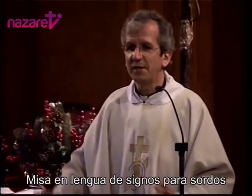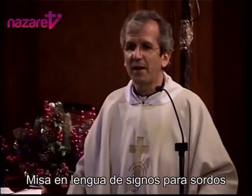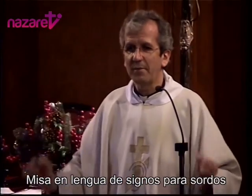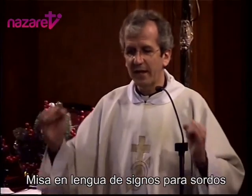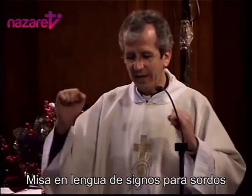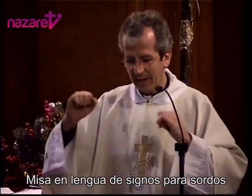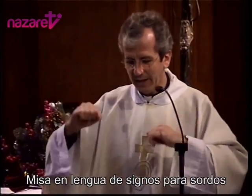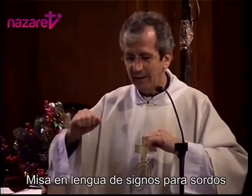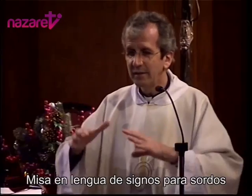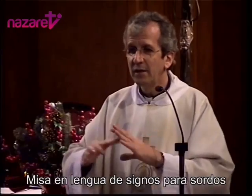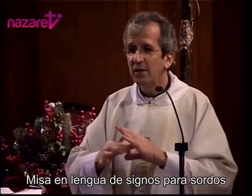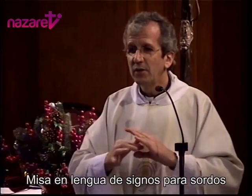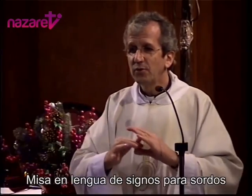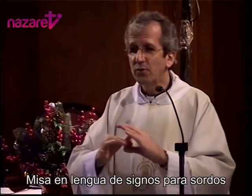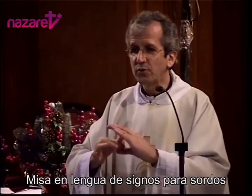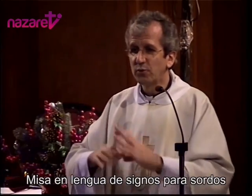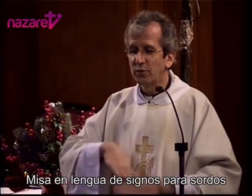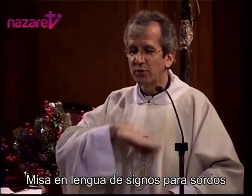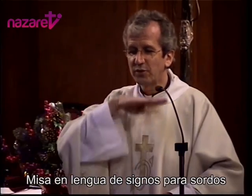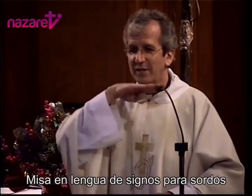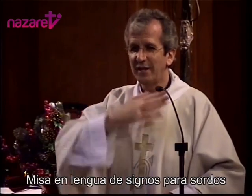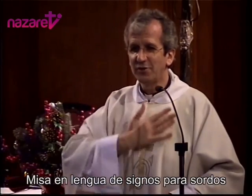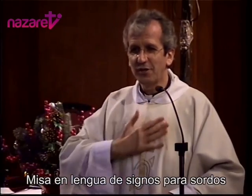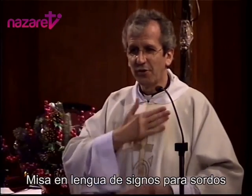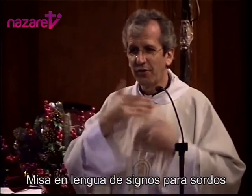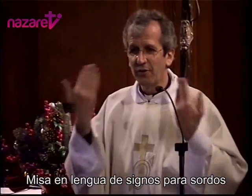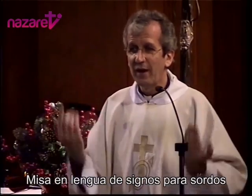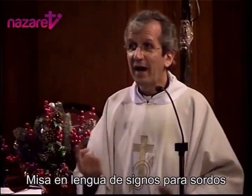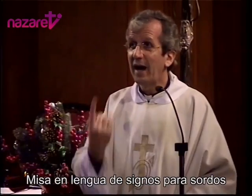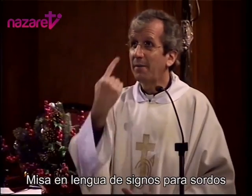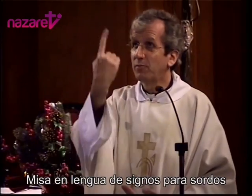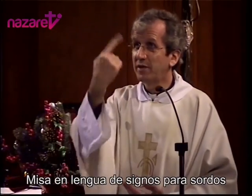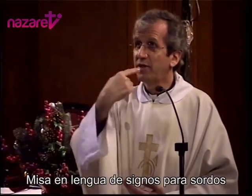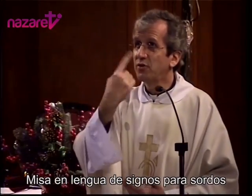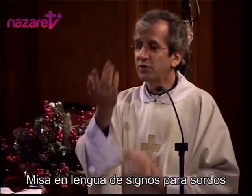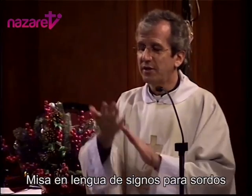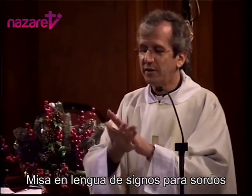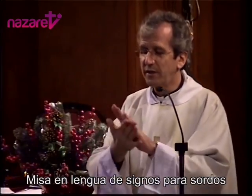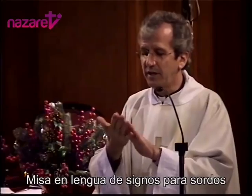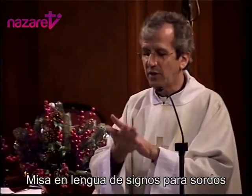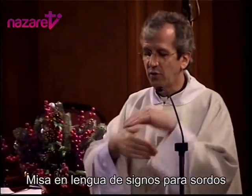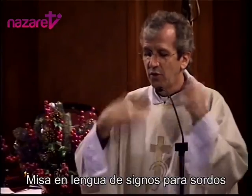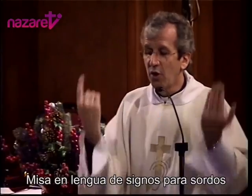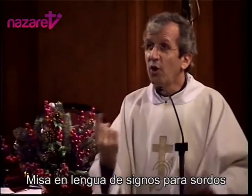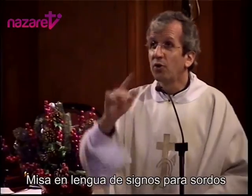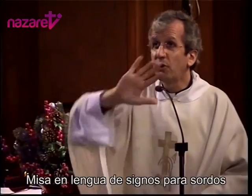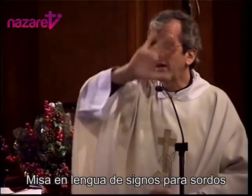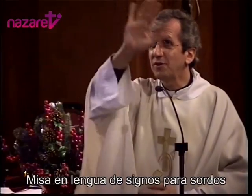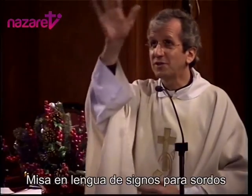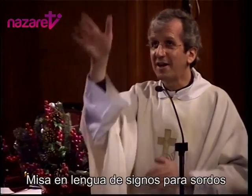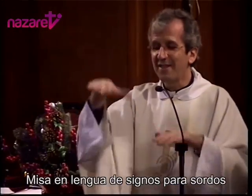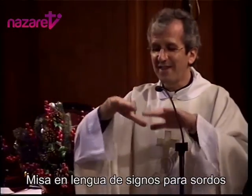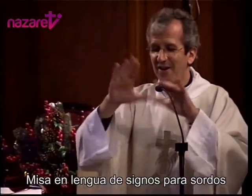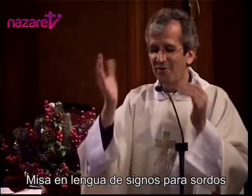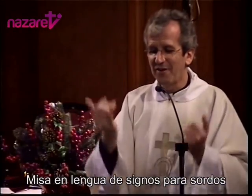nos lleve a la vida eterna. Amén. Todos juntos, llenos de gozo, alabamos a Dios diciendo: Gloria a